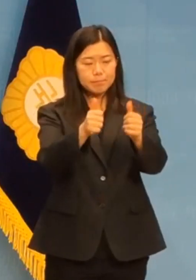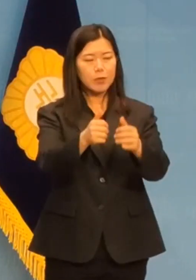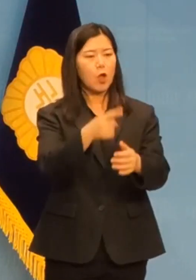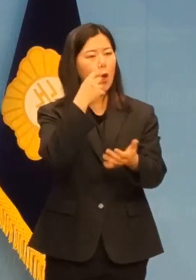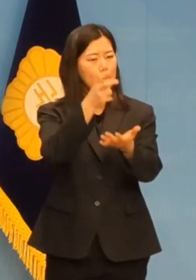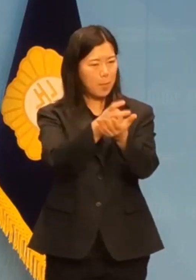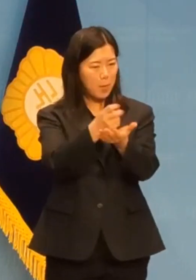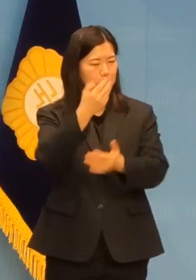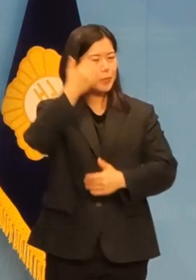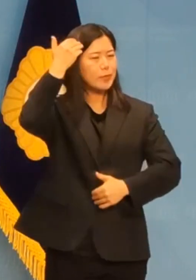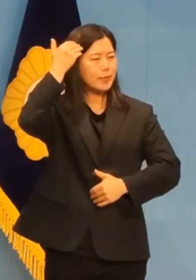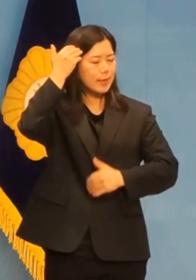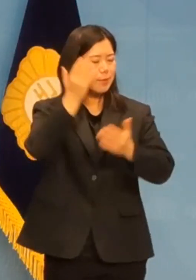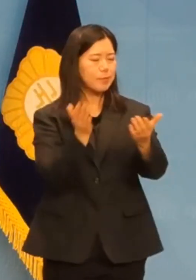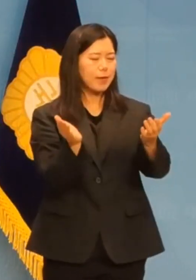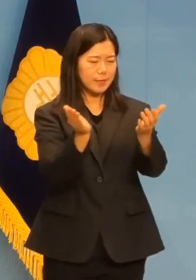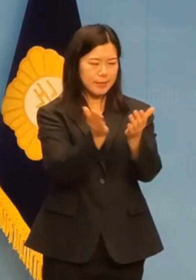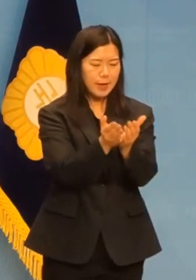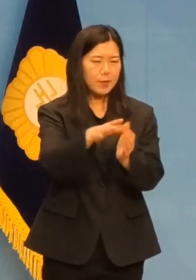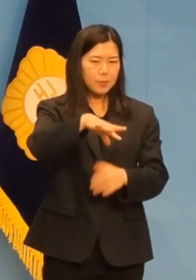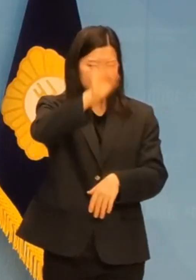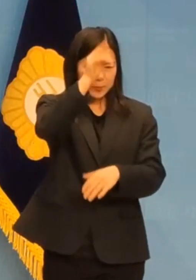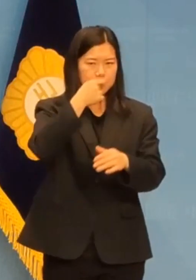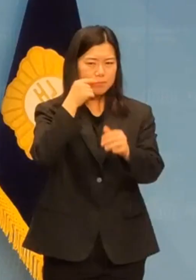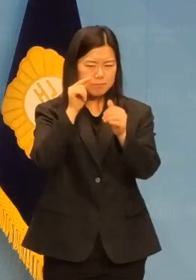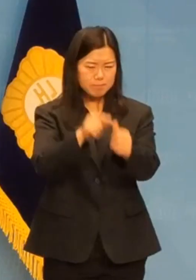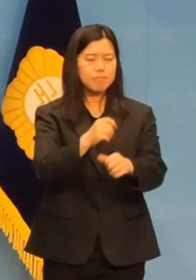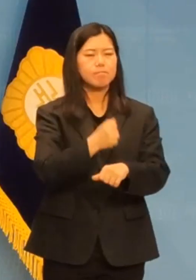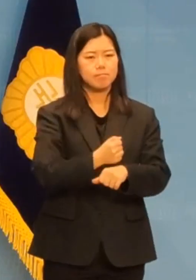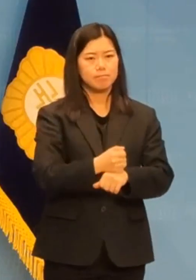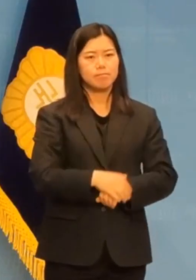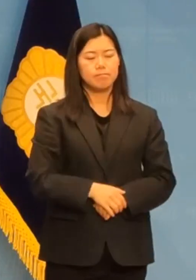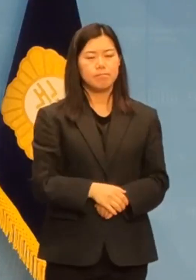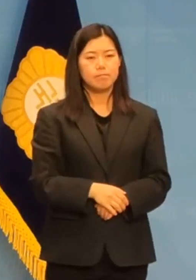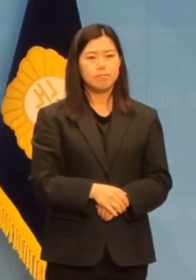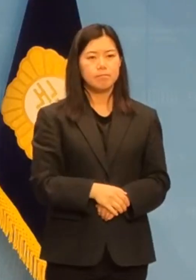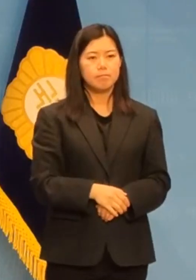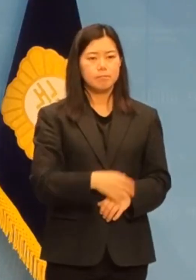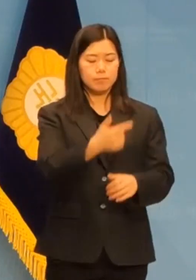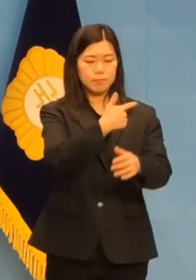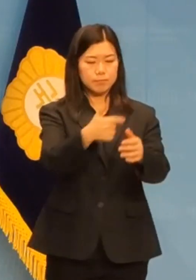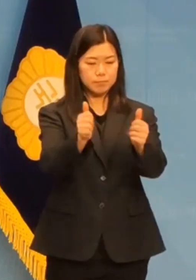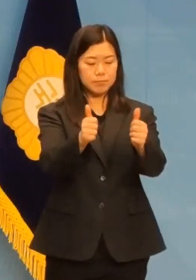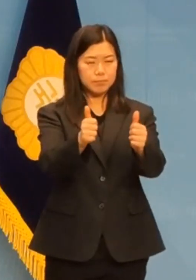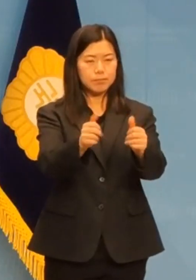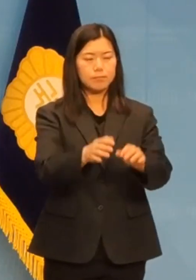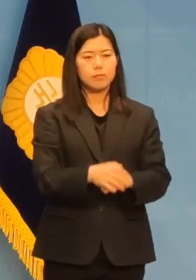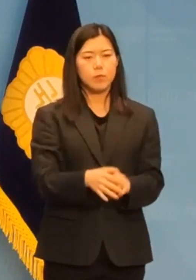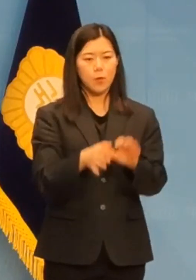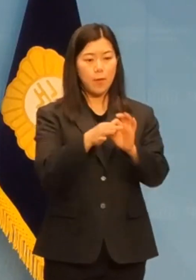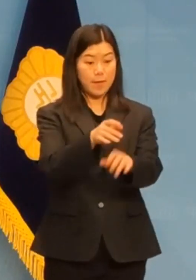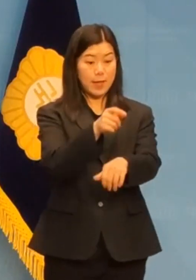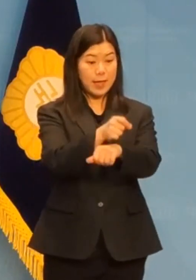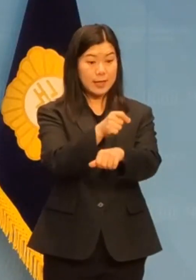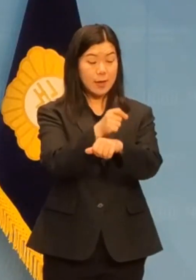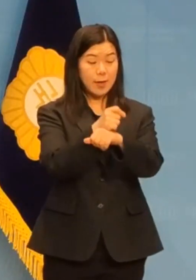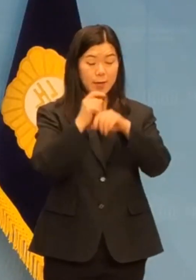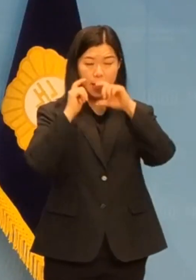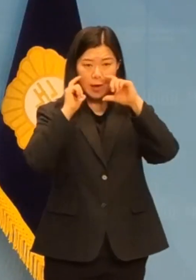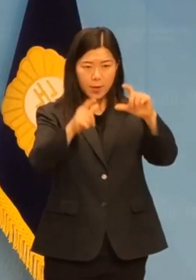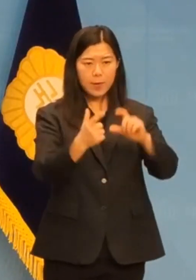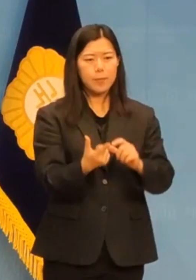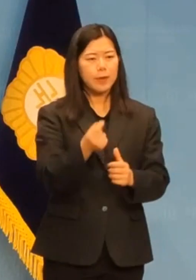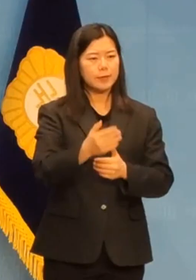범위 안에서 선제적 조치를 취한 것입니다. 대법원은 관련 행정 예고를